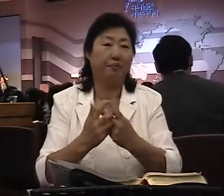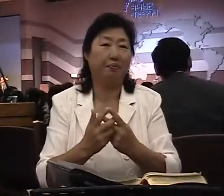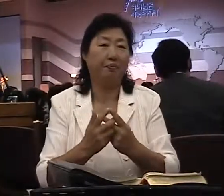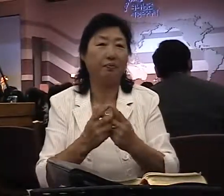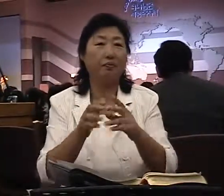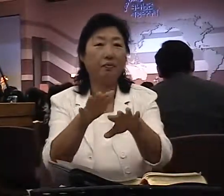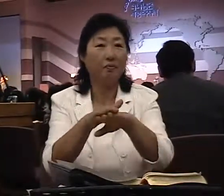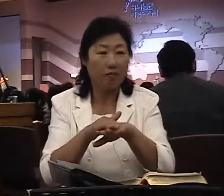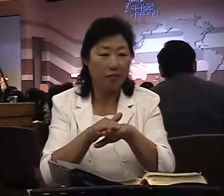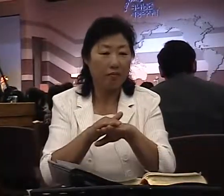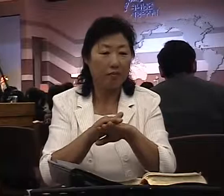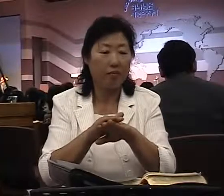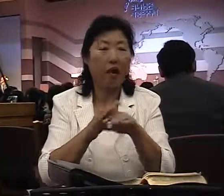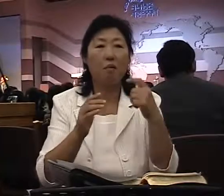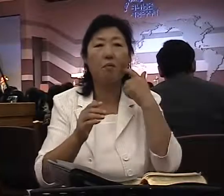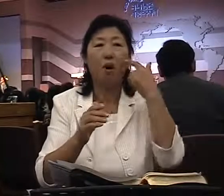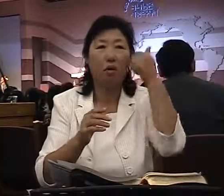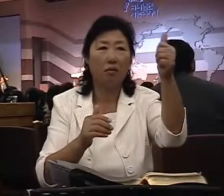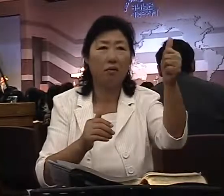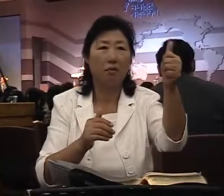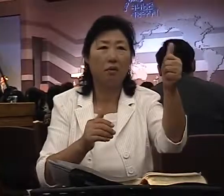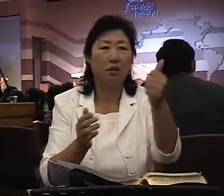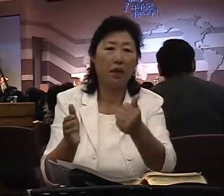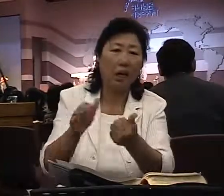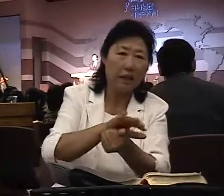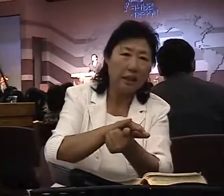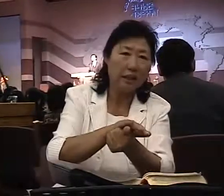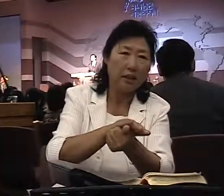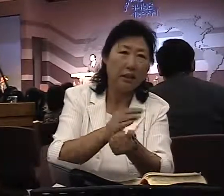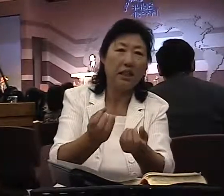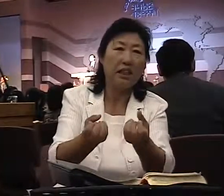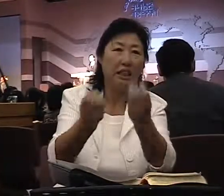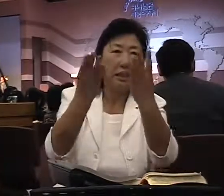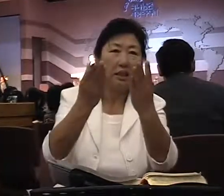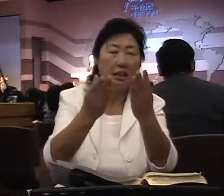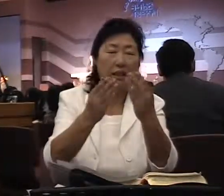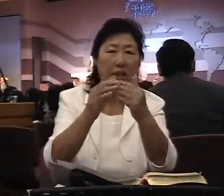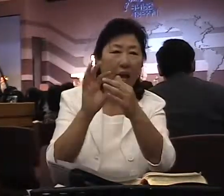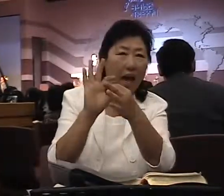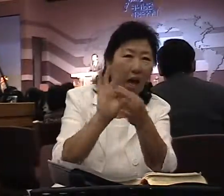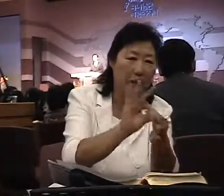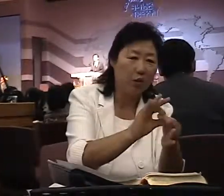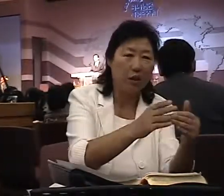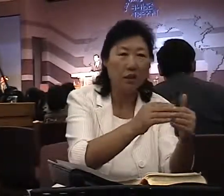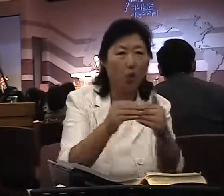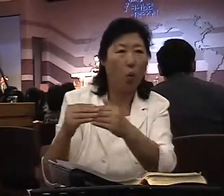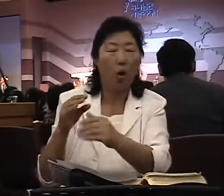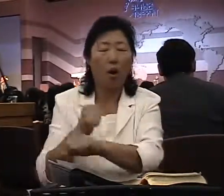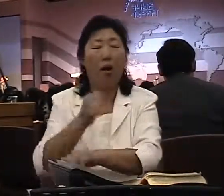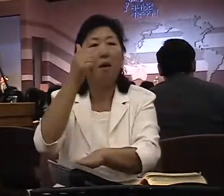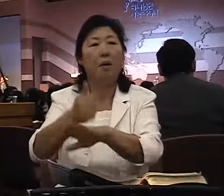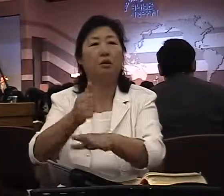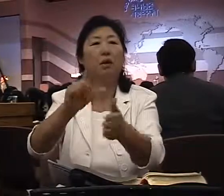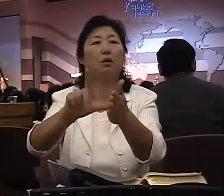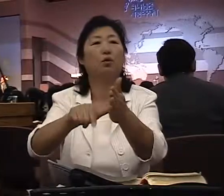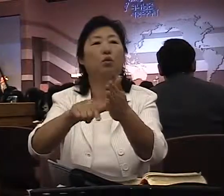목사님이 하여튼 그 교회 장례식을 쭉 인도를 합니다. 그리고 이제 마지막 순서로 viewing 시간을